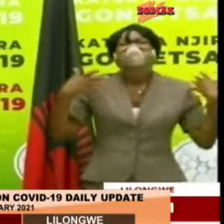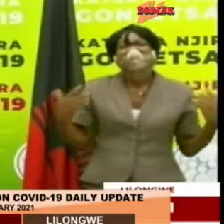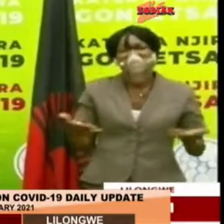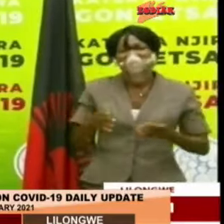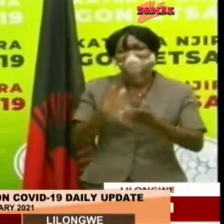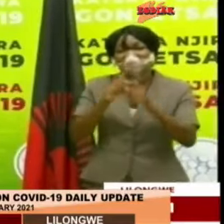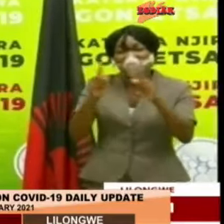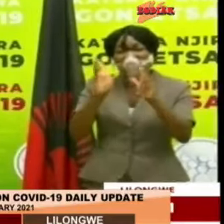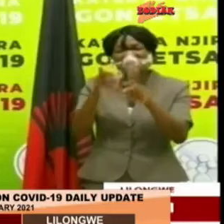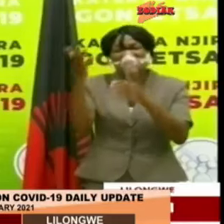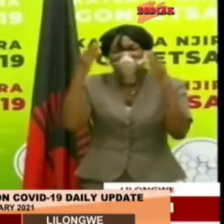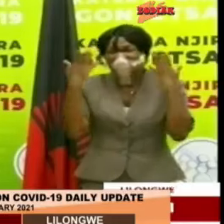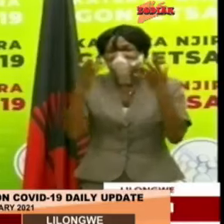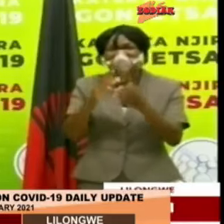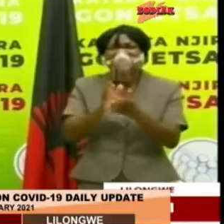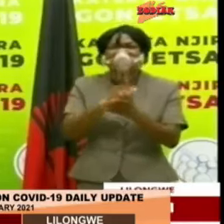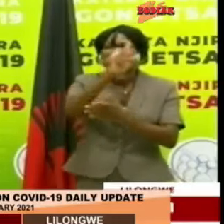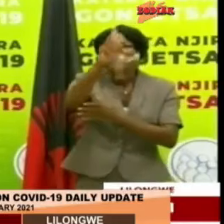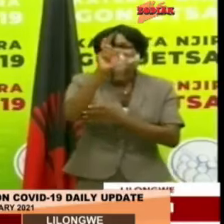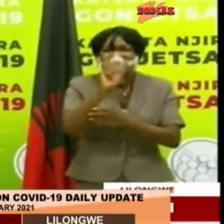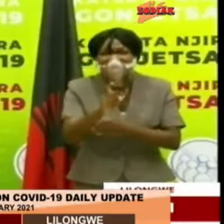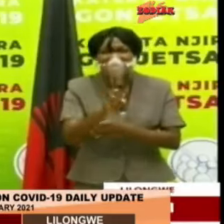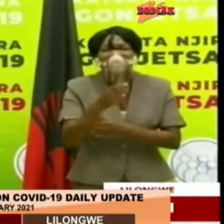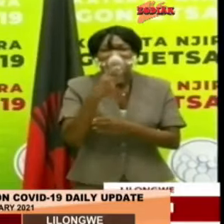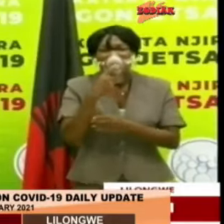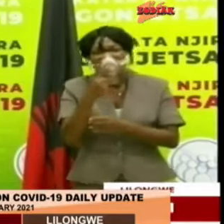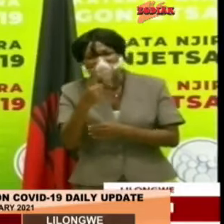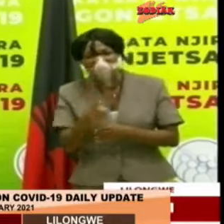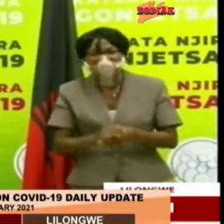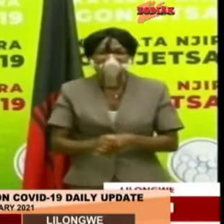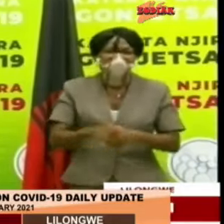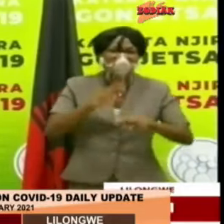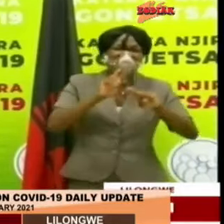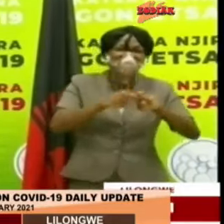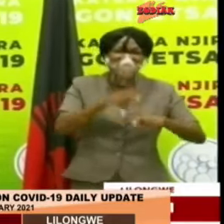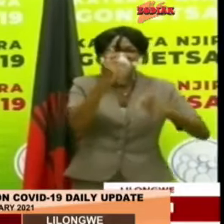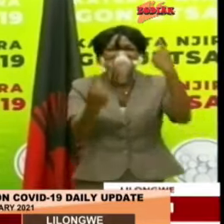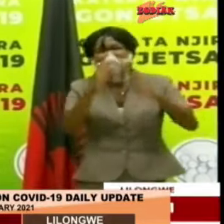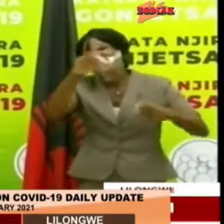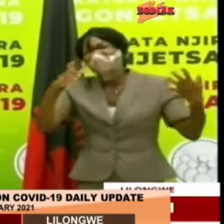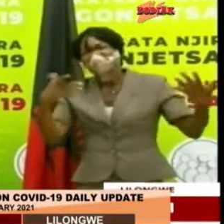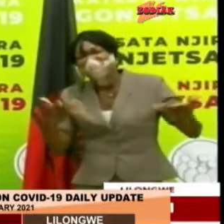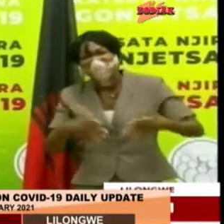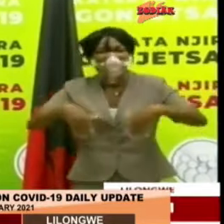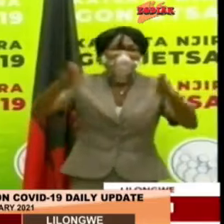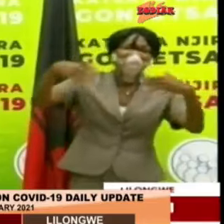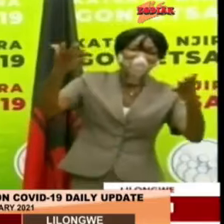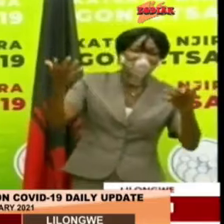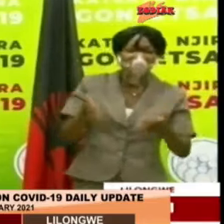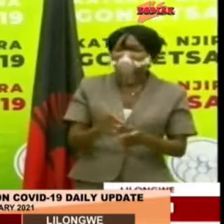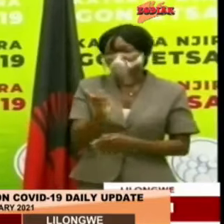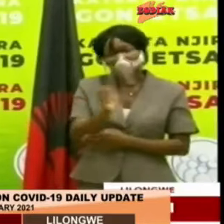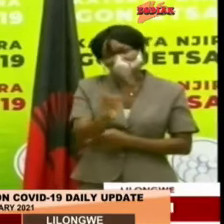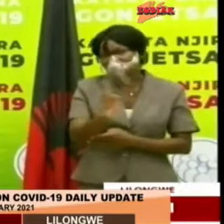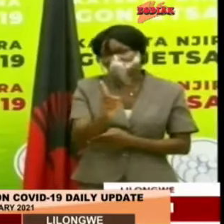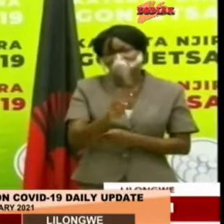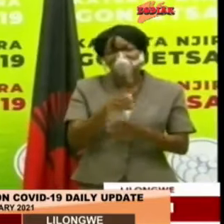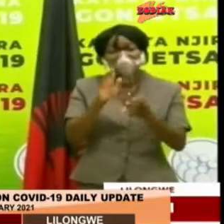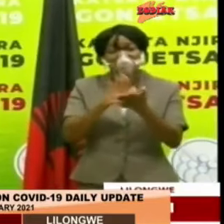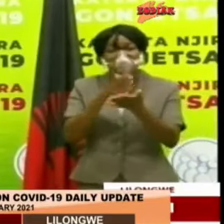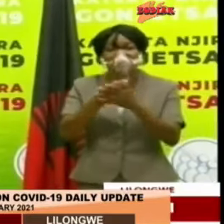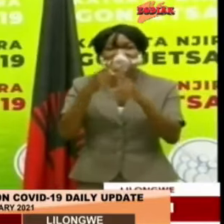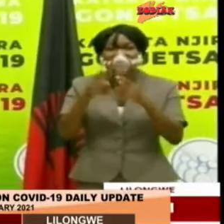kuti kodi chifukwa chani tunena kuti tizikhalirana patali chifukwa chake timafunika kuti we need a lot of public